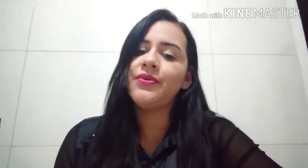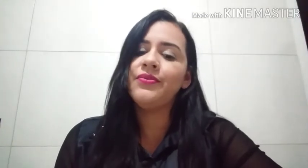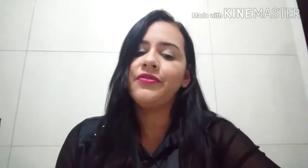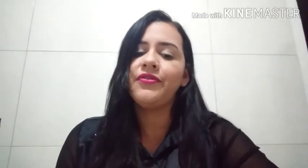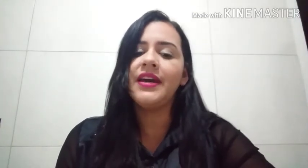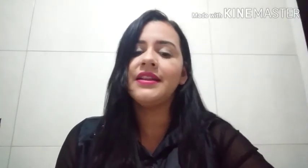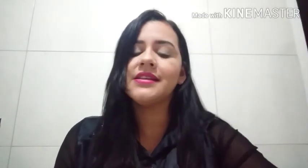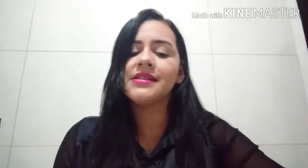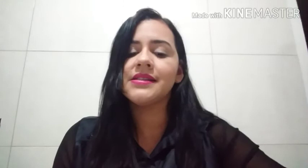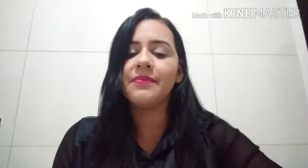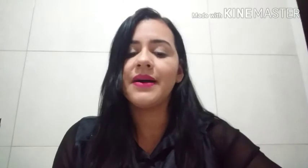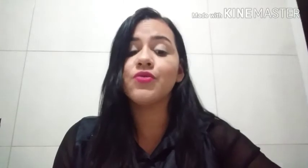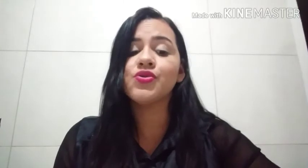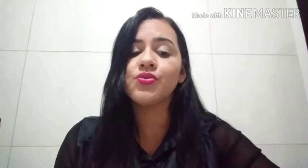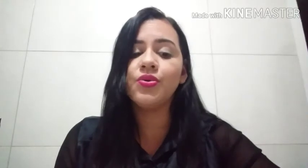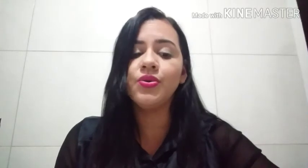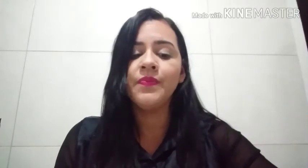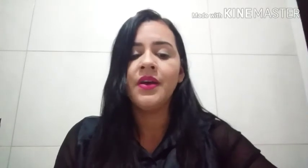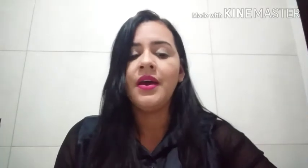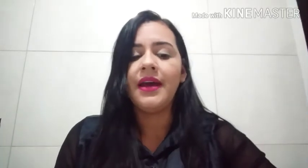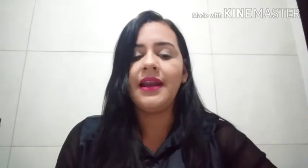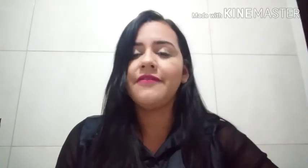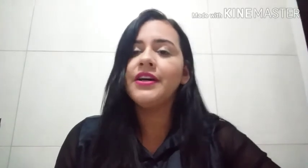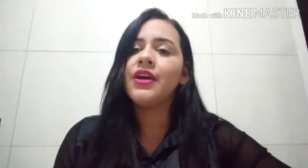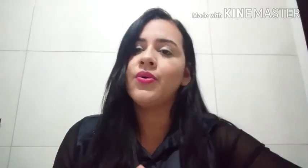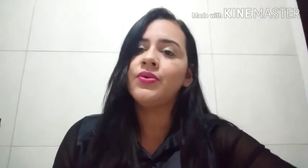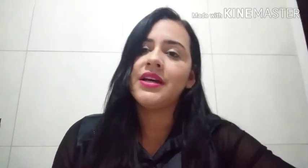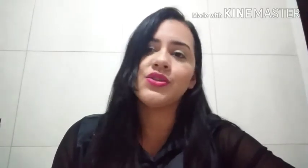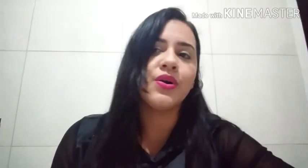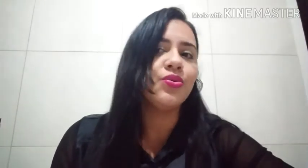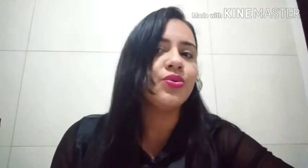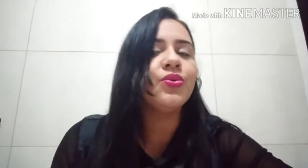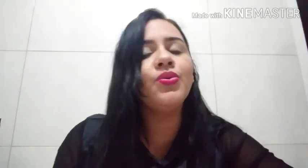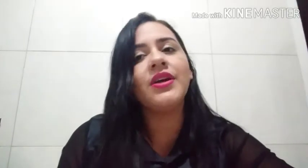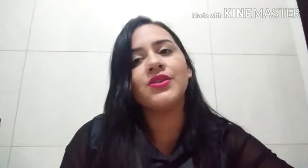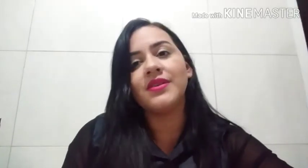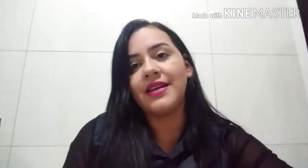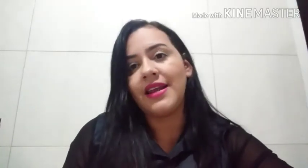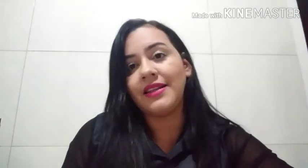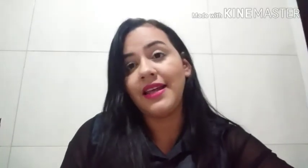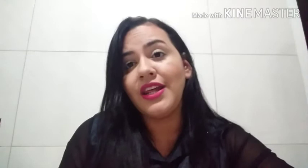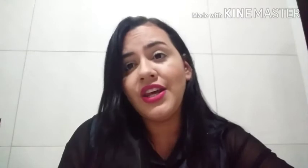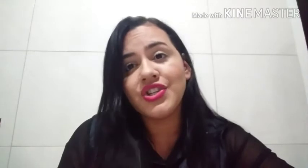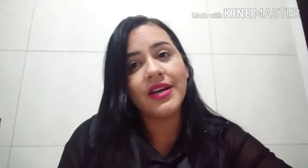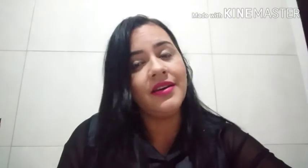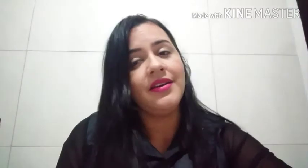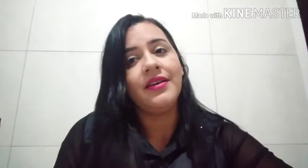Foram feitas para o surdo, levando em conta a sua cultura, as suas características,